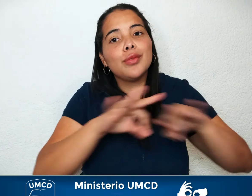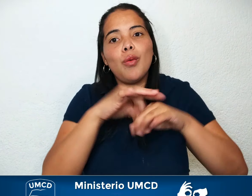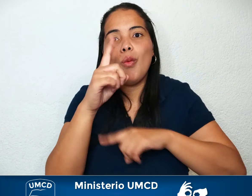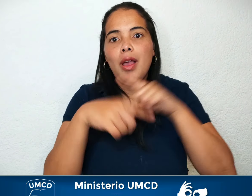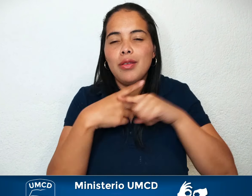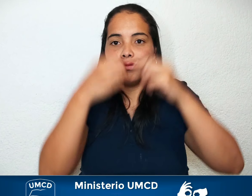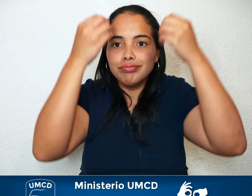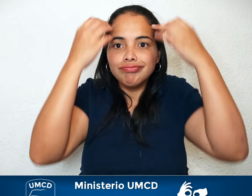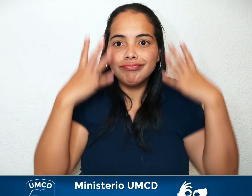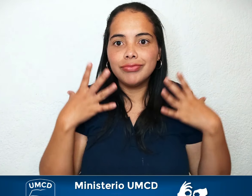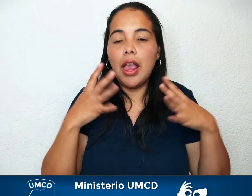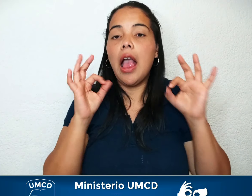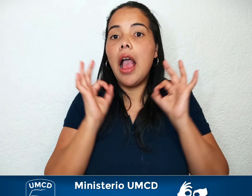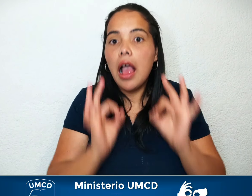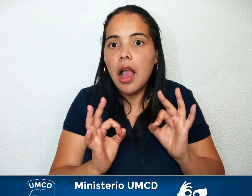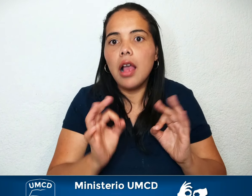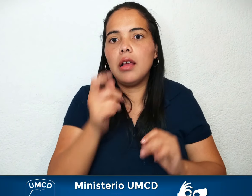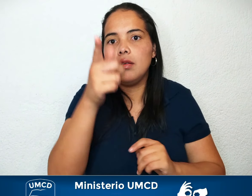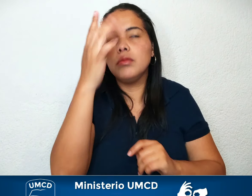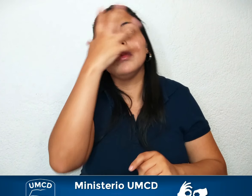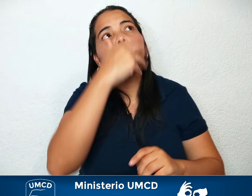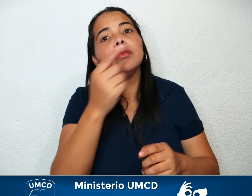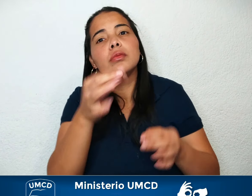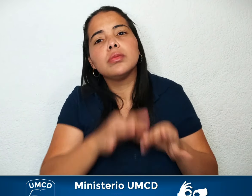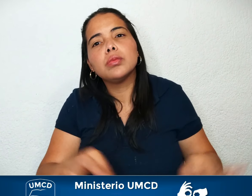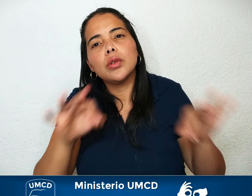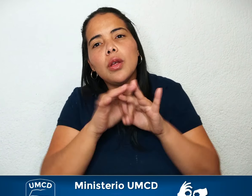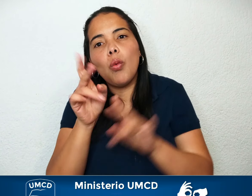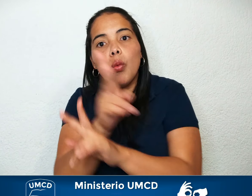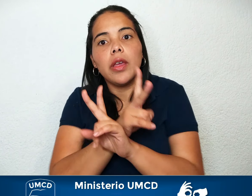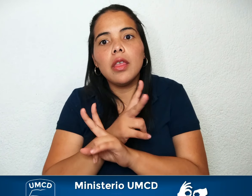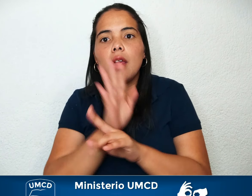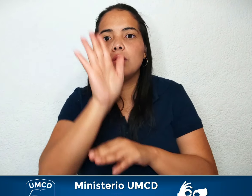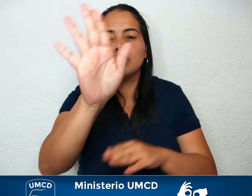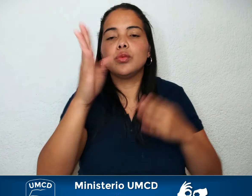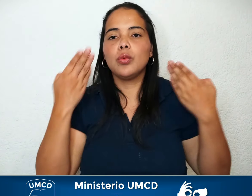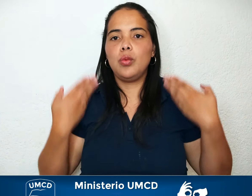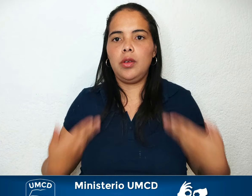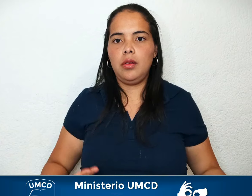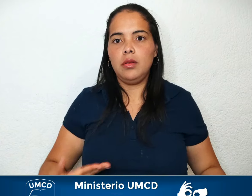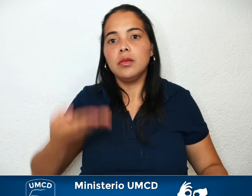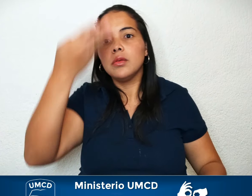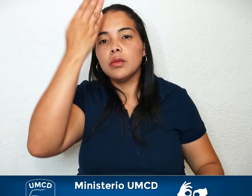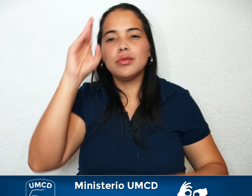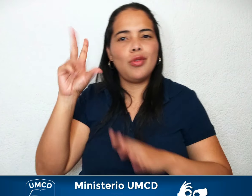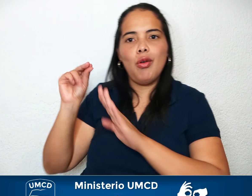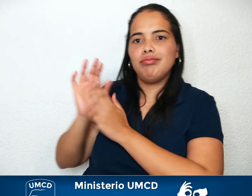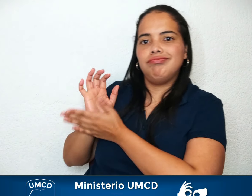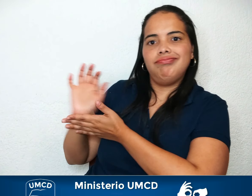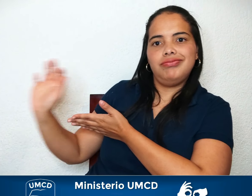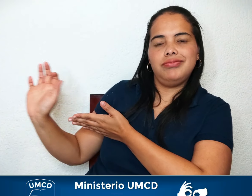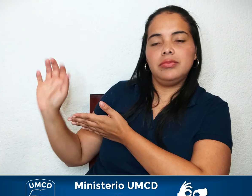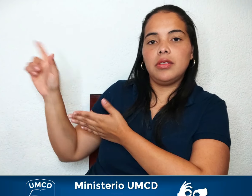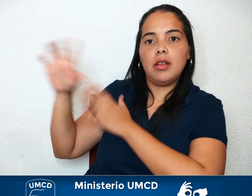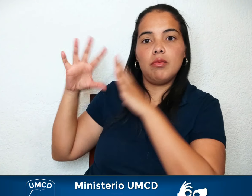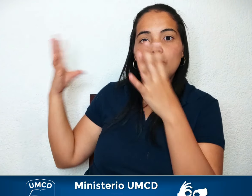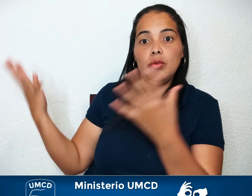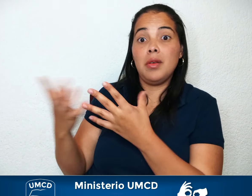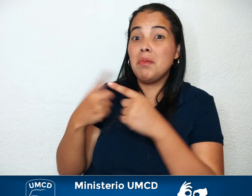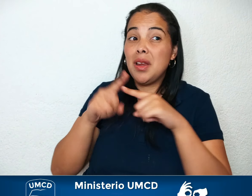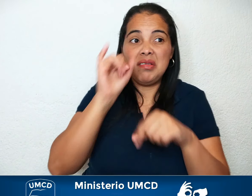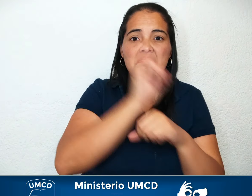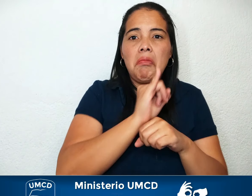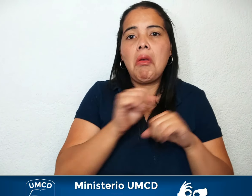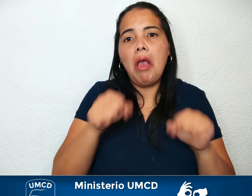iglesia. Nosotros somos llamados a preservar la santidad del mundo, pero si la iglesia